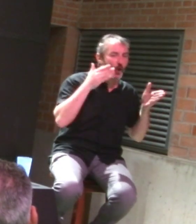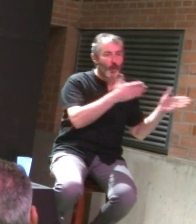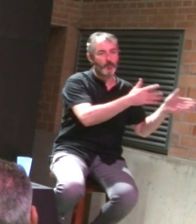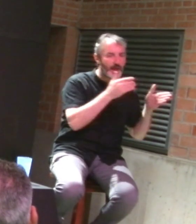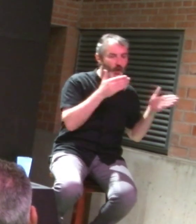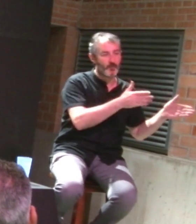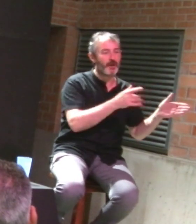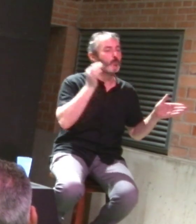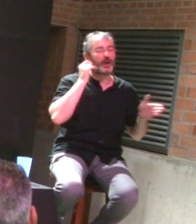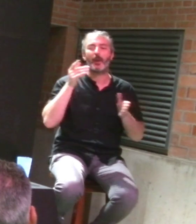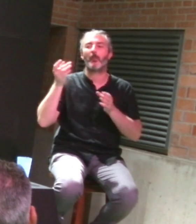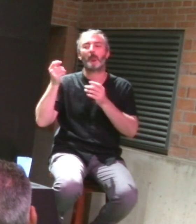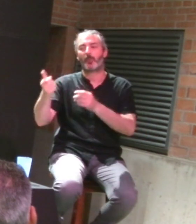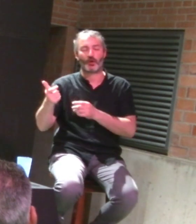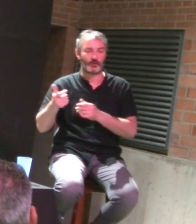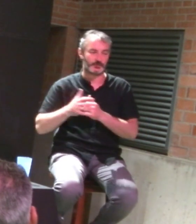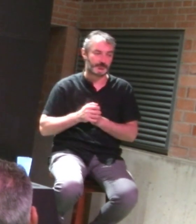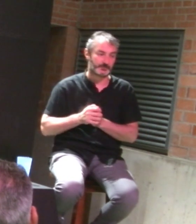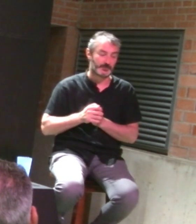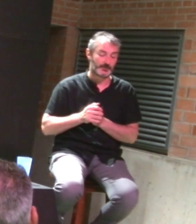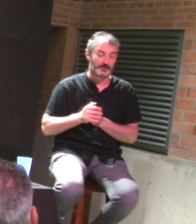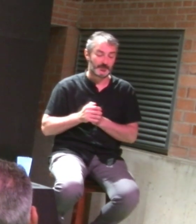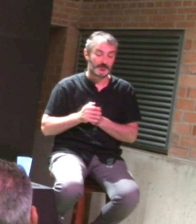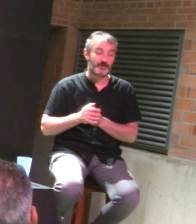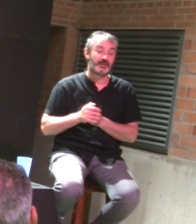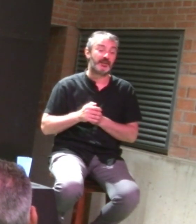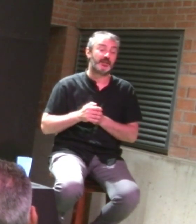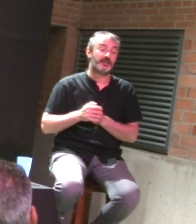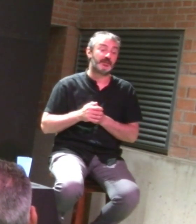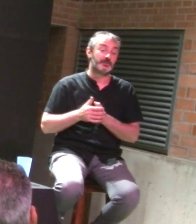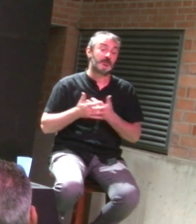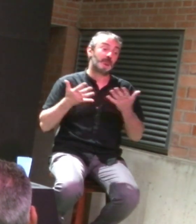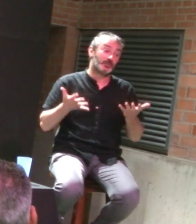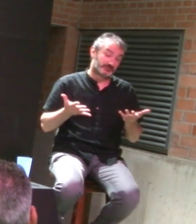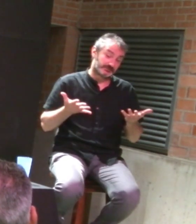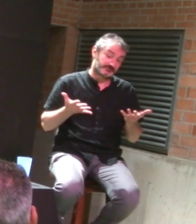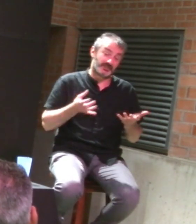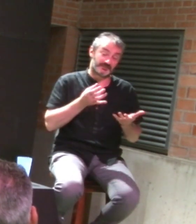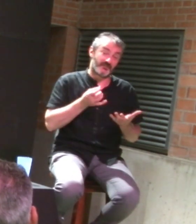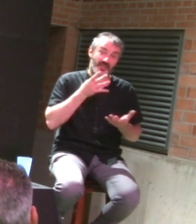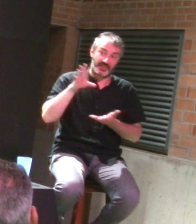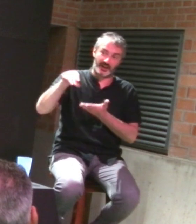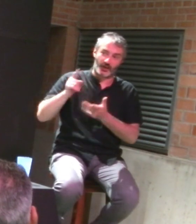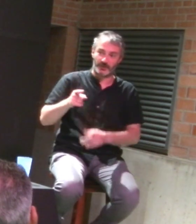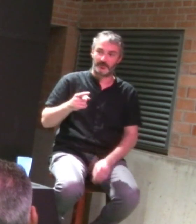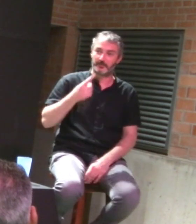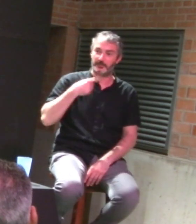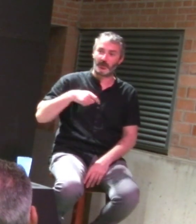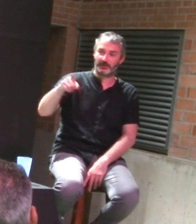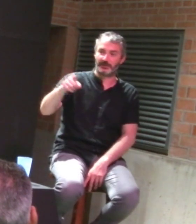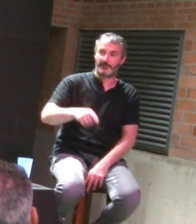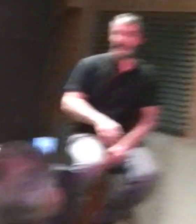todo mucho donde los hombres son protagonistas, entonces realmente es difícil. Sí.